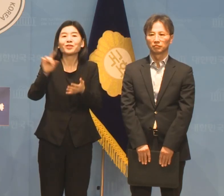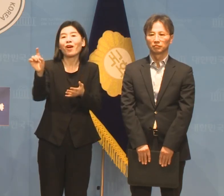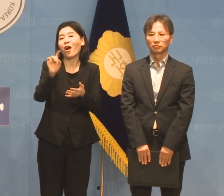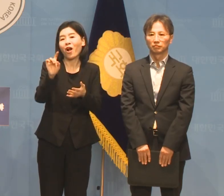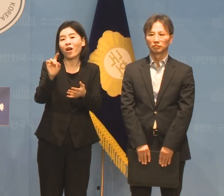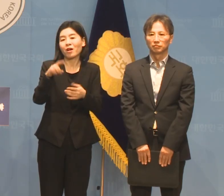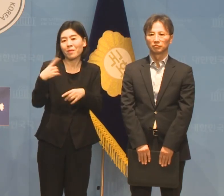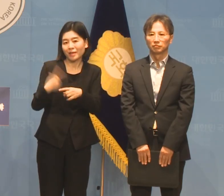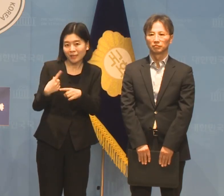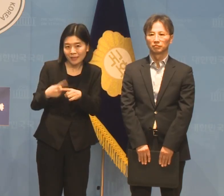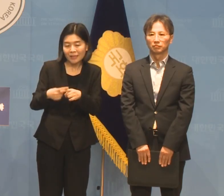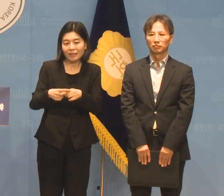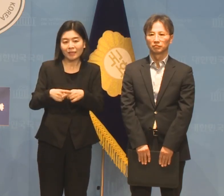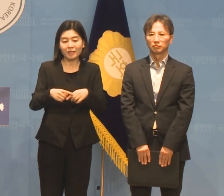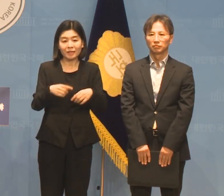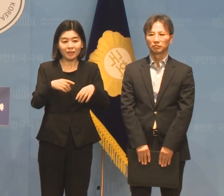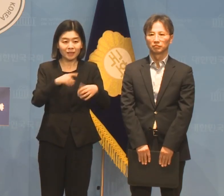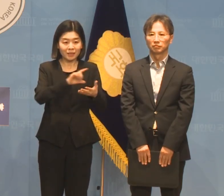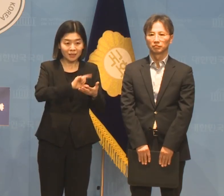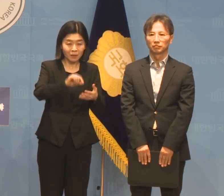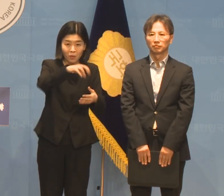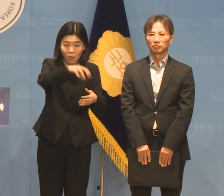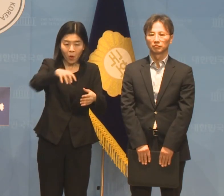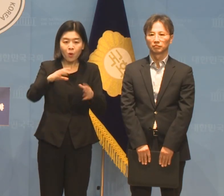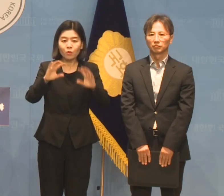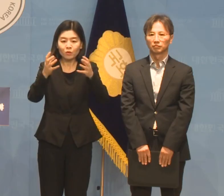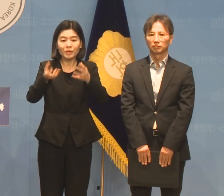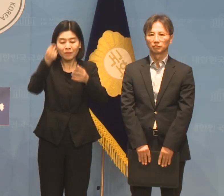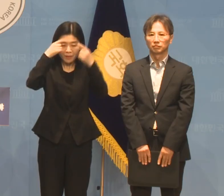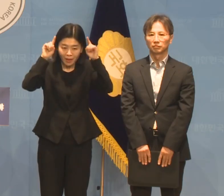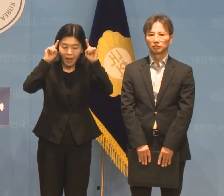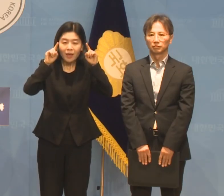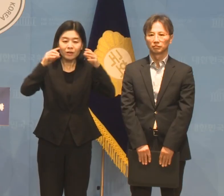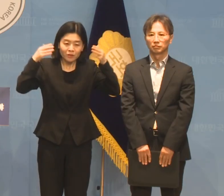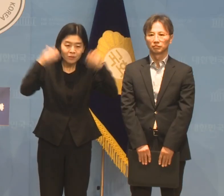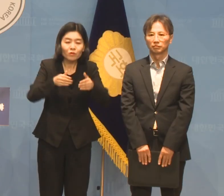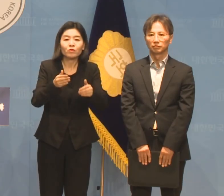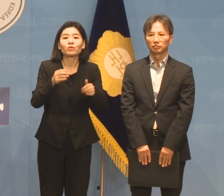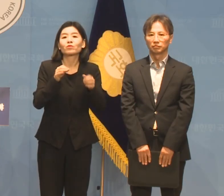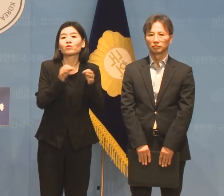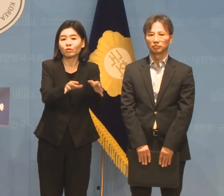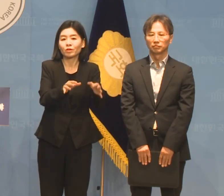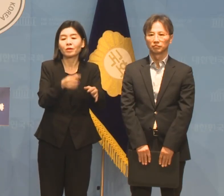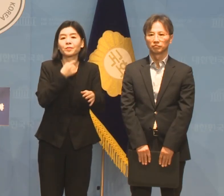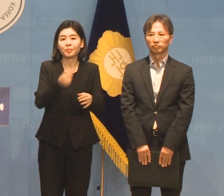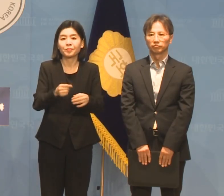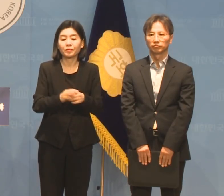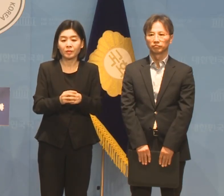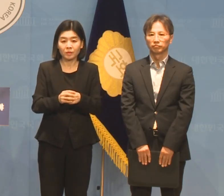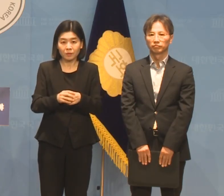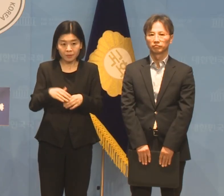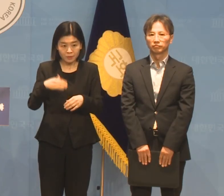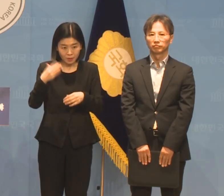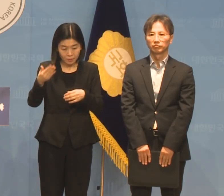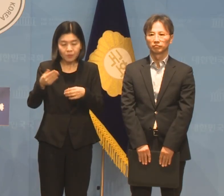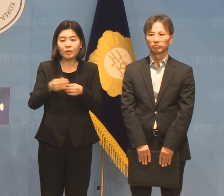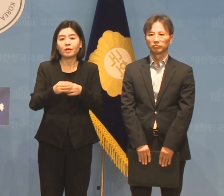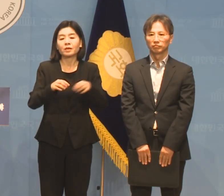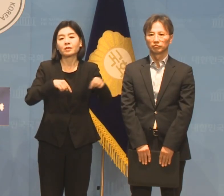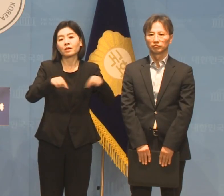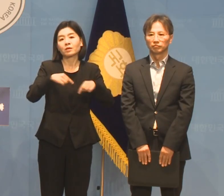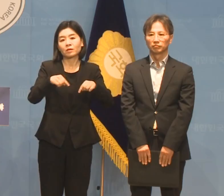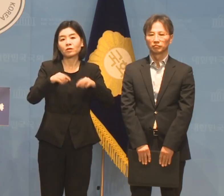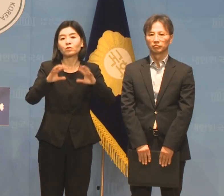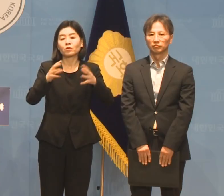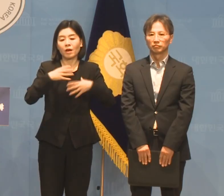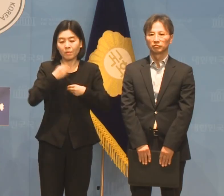집중 투자하겠습니다. 다음은 정치, 외교안보, 국방 분야입니다. 첫째, 대통령 결선